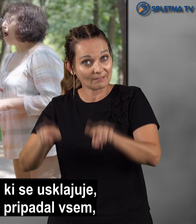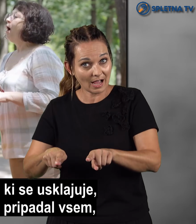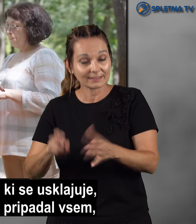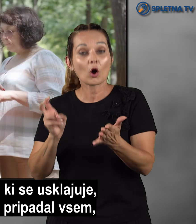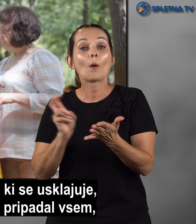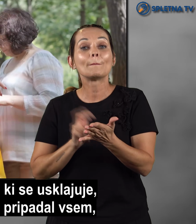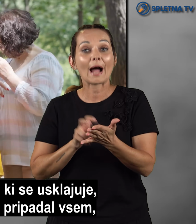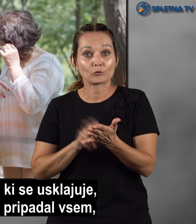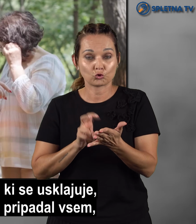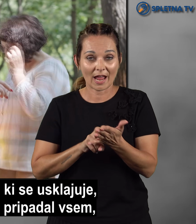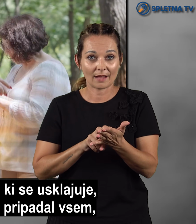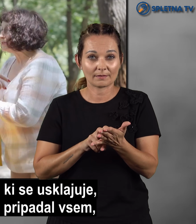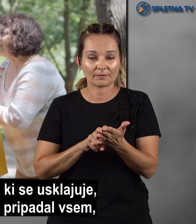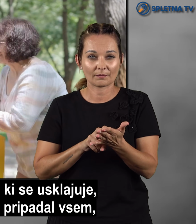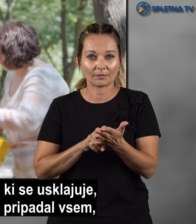in pa